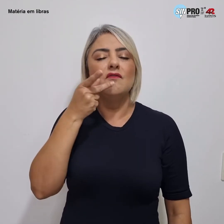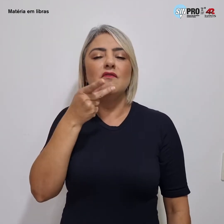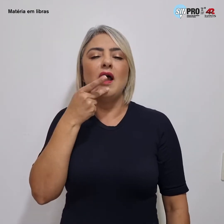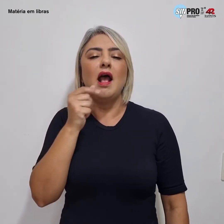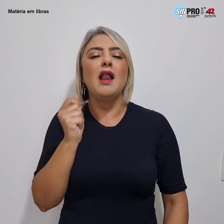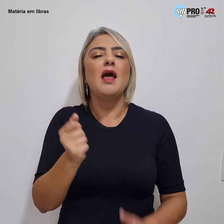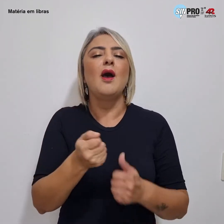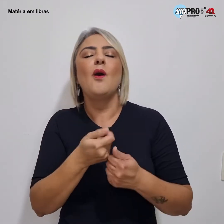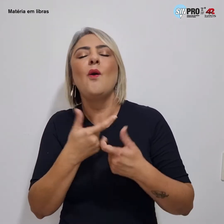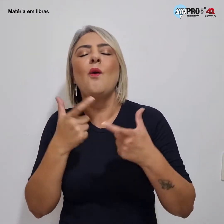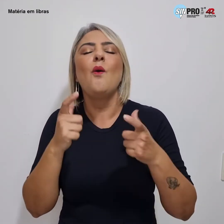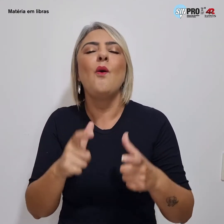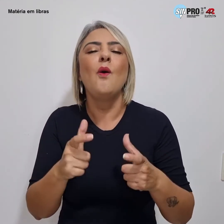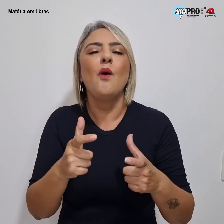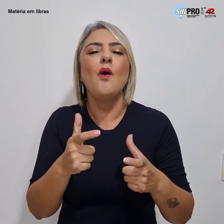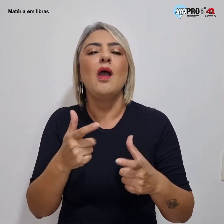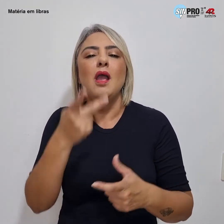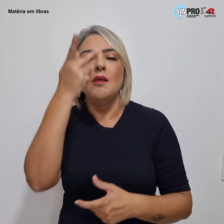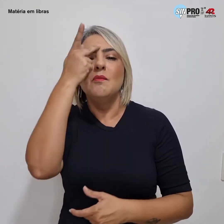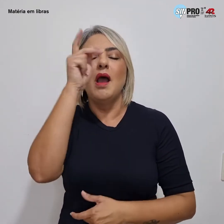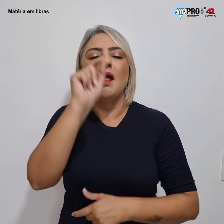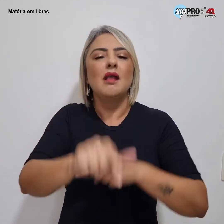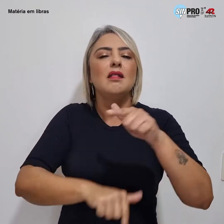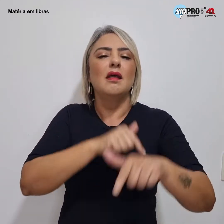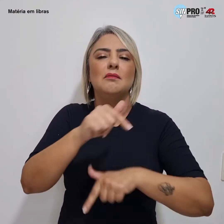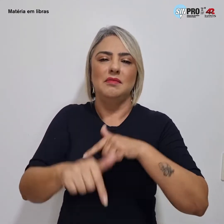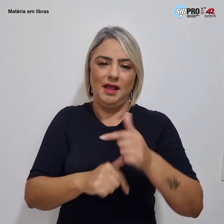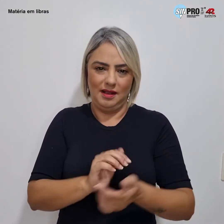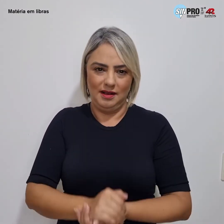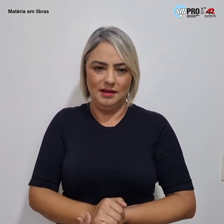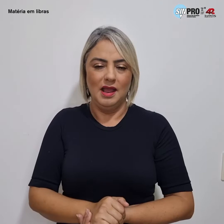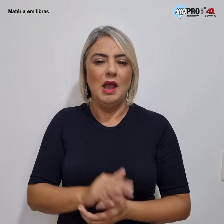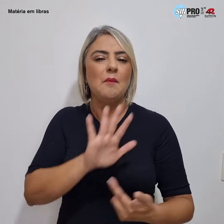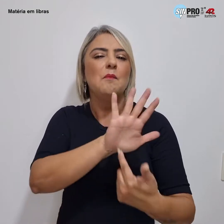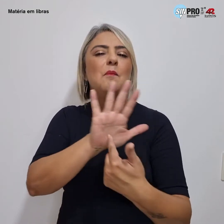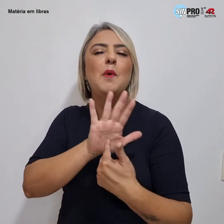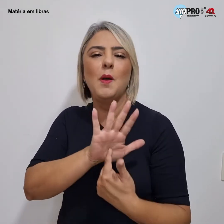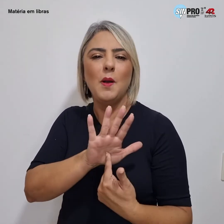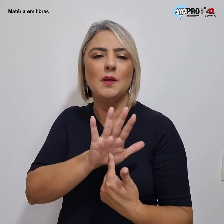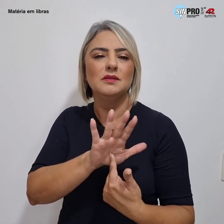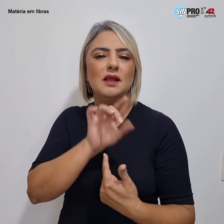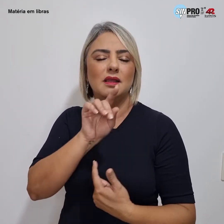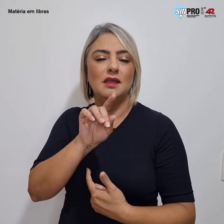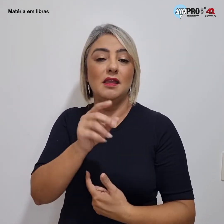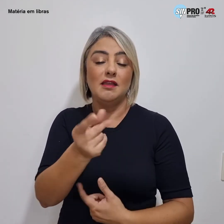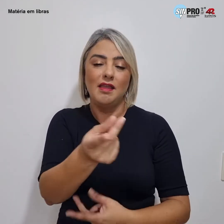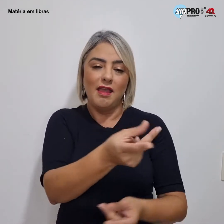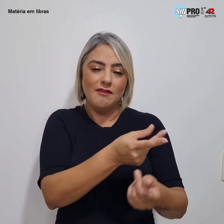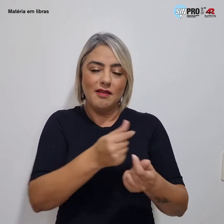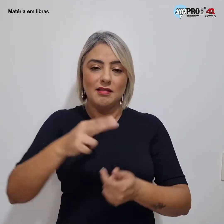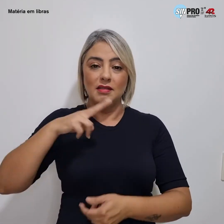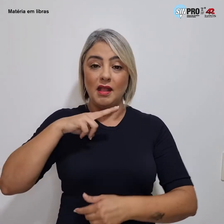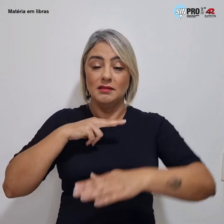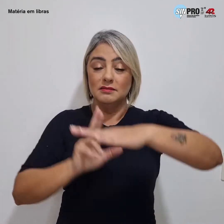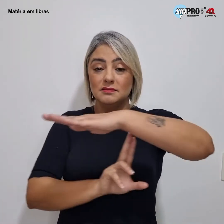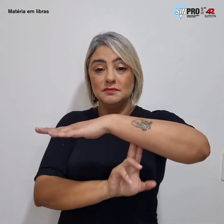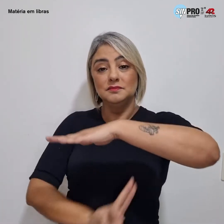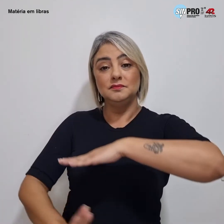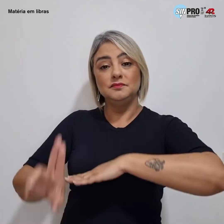revela de onde veio e para quem trabalha. Sinaliza com a privatização da